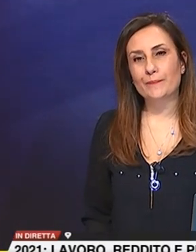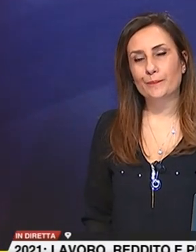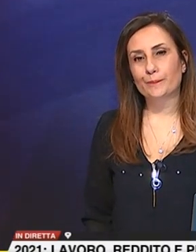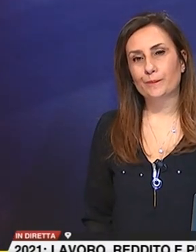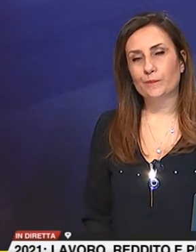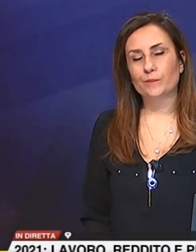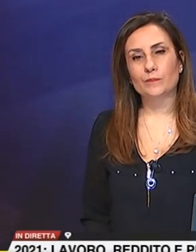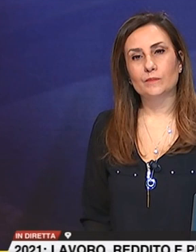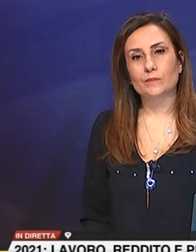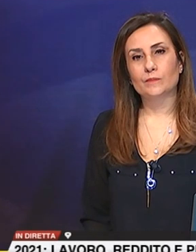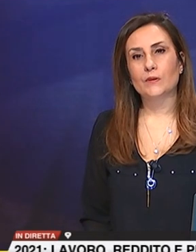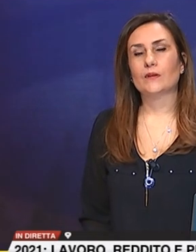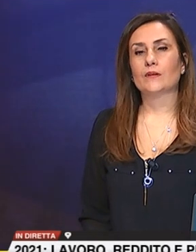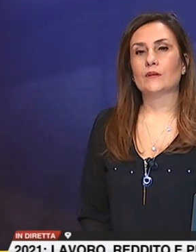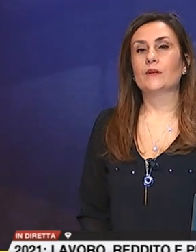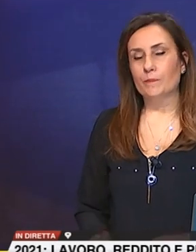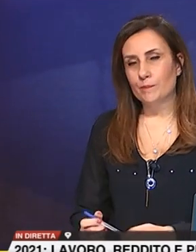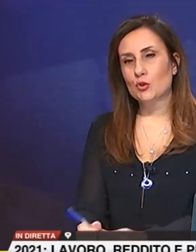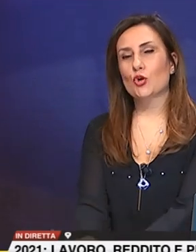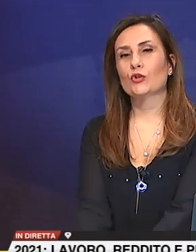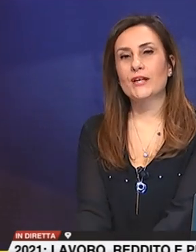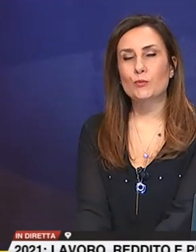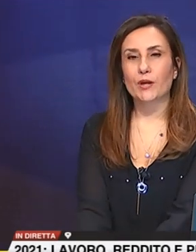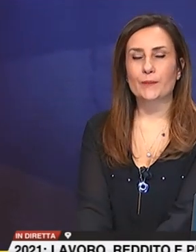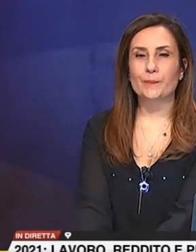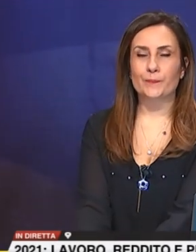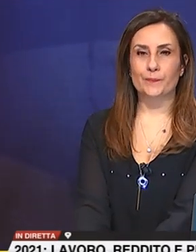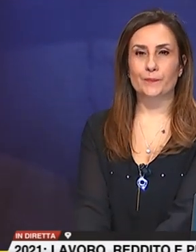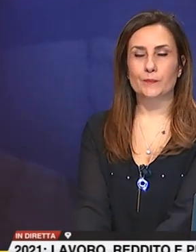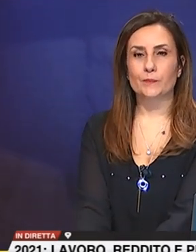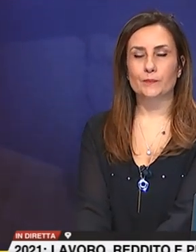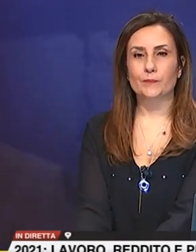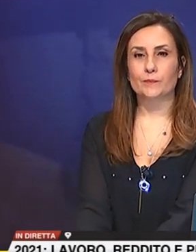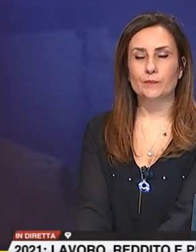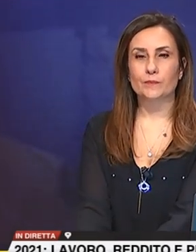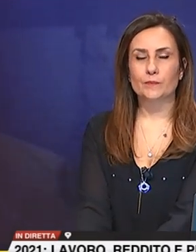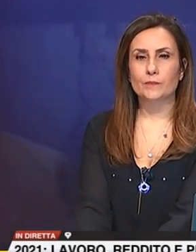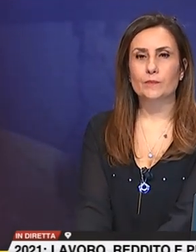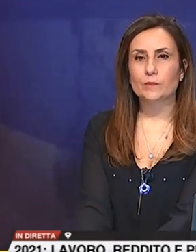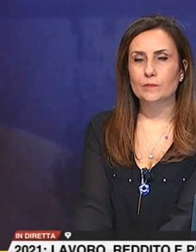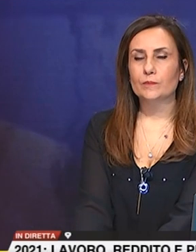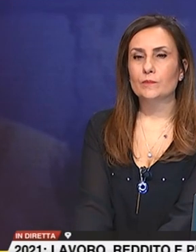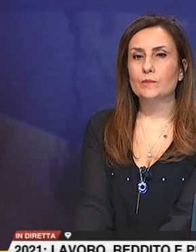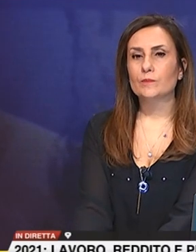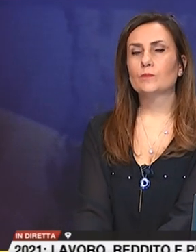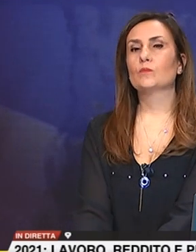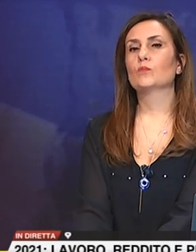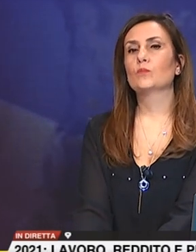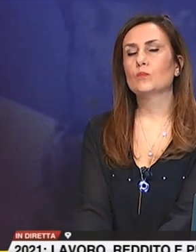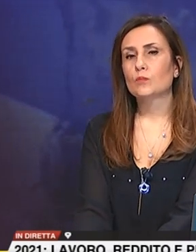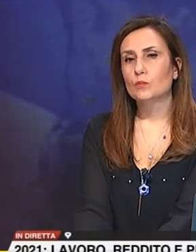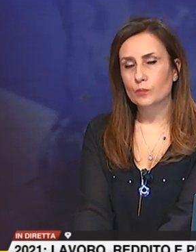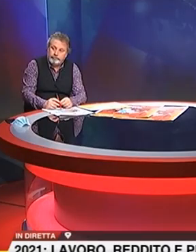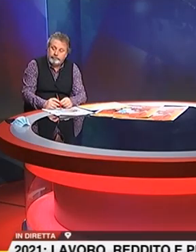chiama? Da Trevigliano. Buongiorno, dica pure. Niente, volevo parlare con uno